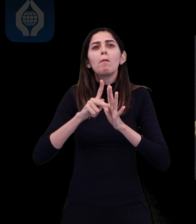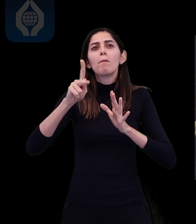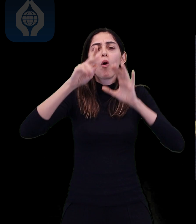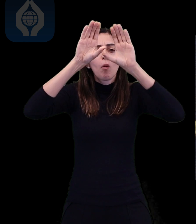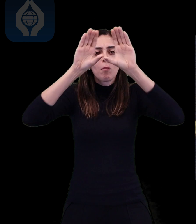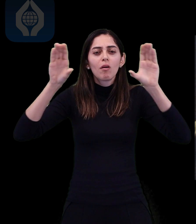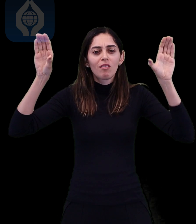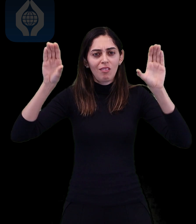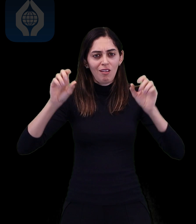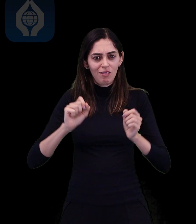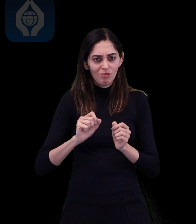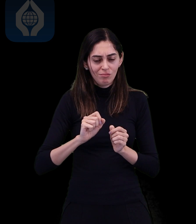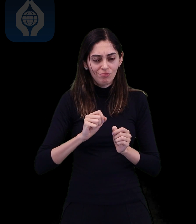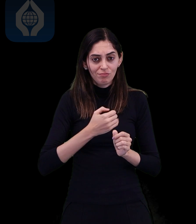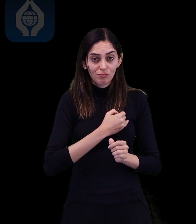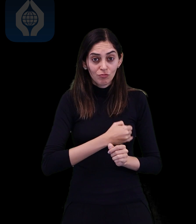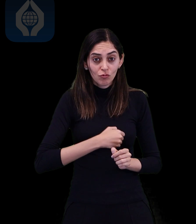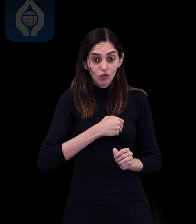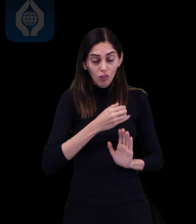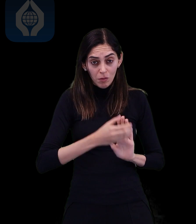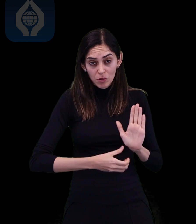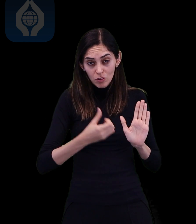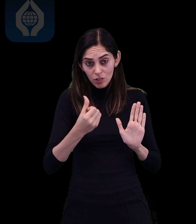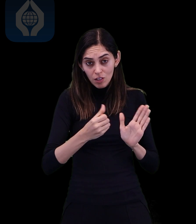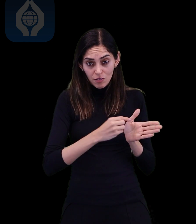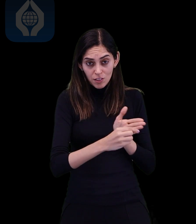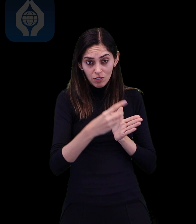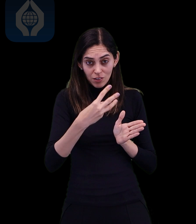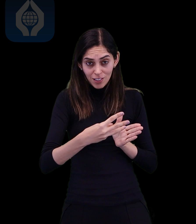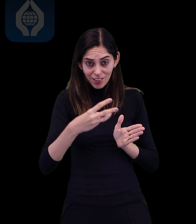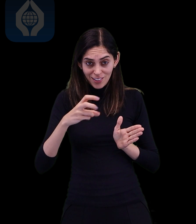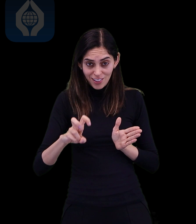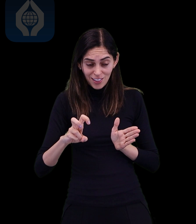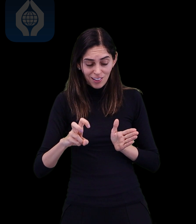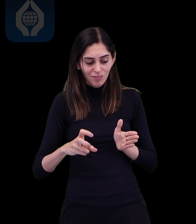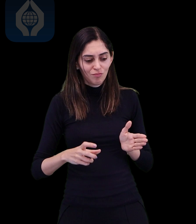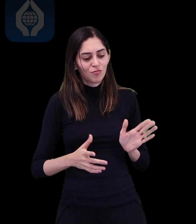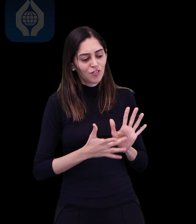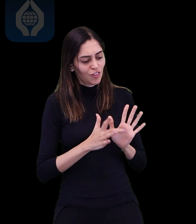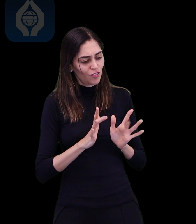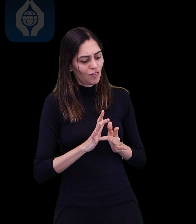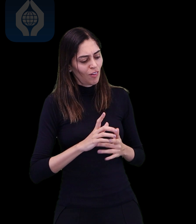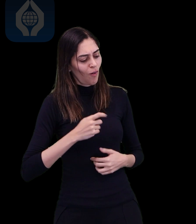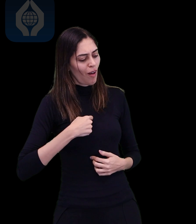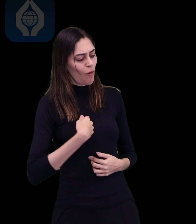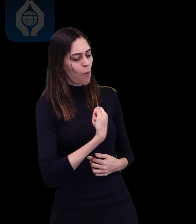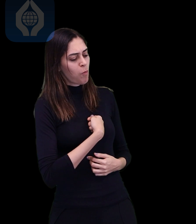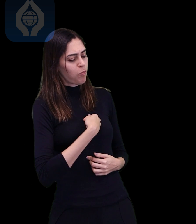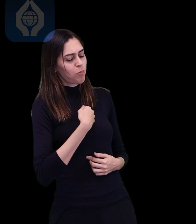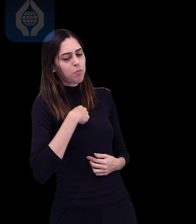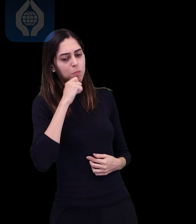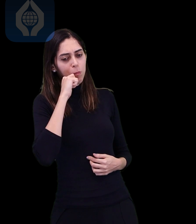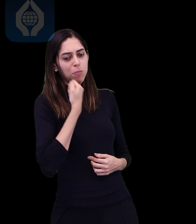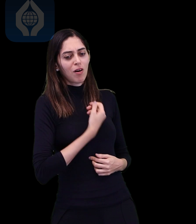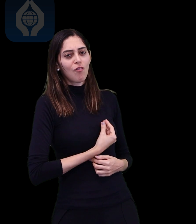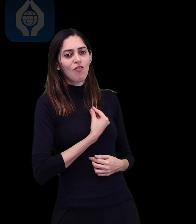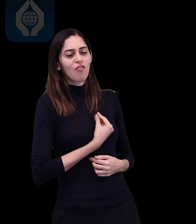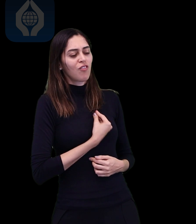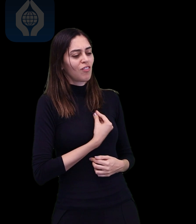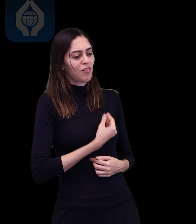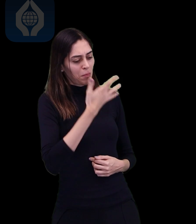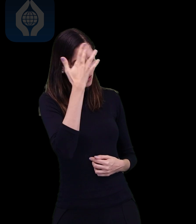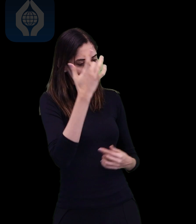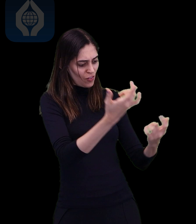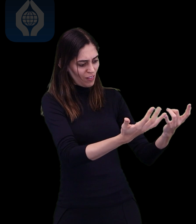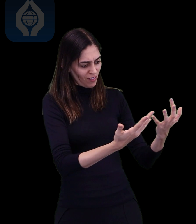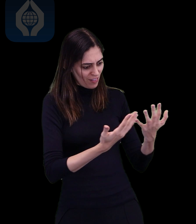Em João 6,35 nos diz, declarou-lhes, pois Jesus, eu sou o pão da vida. O que vem a mim jamais terá fome,